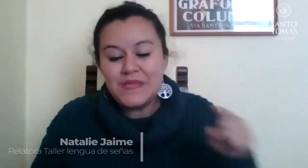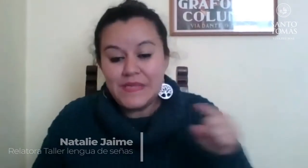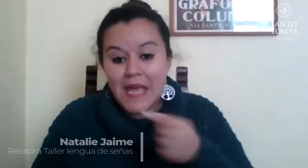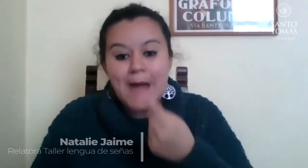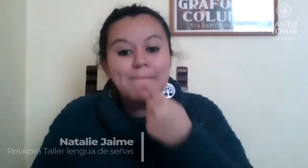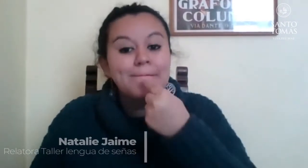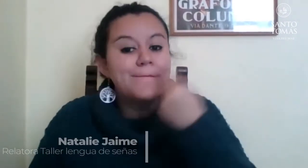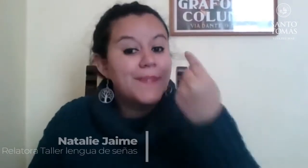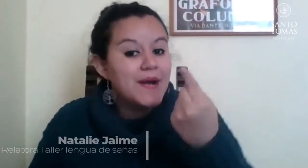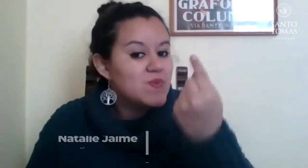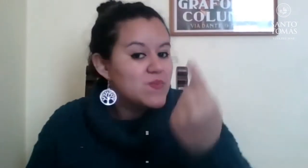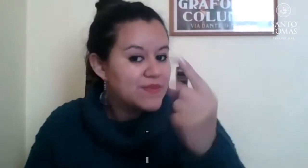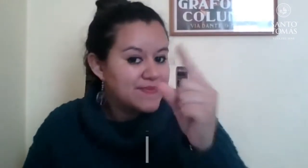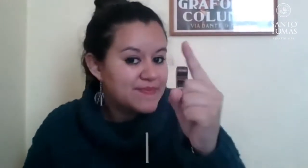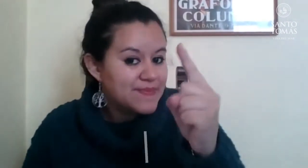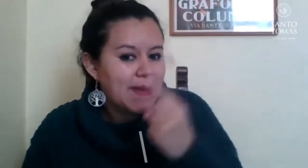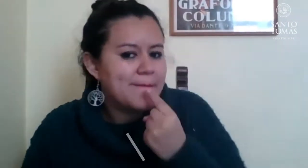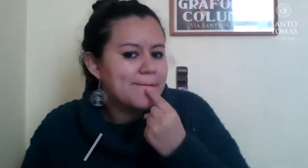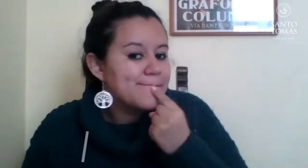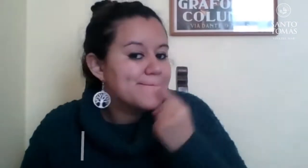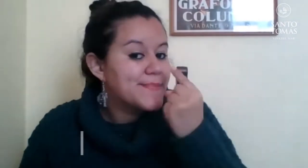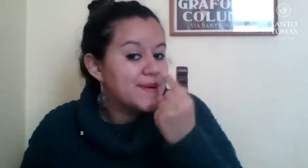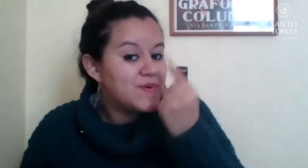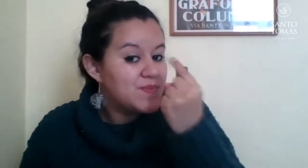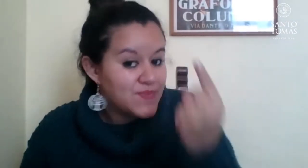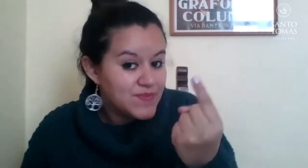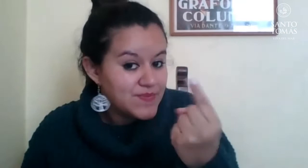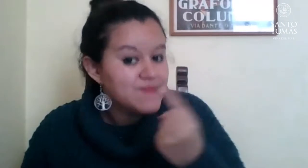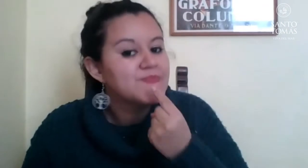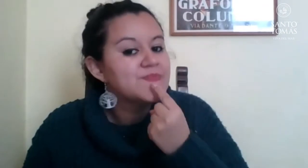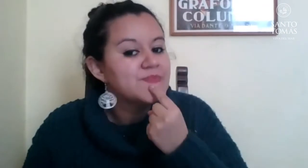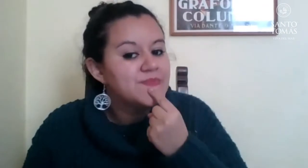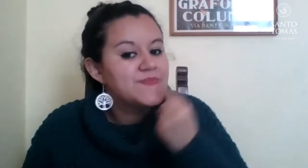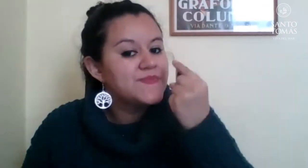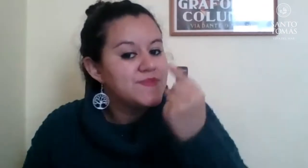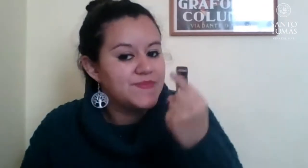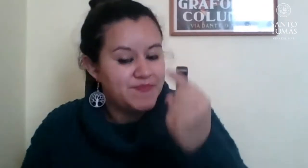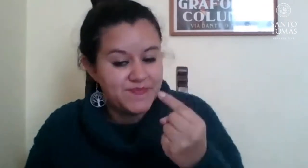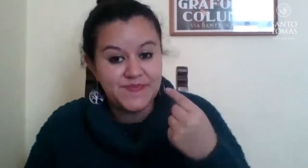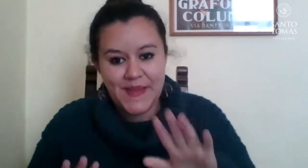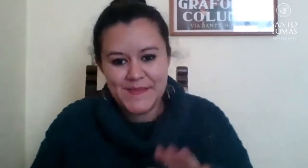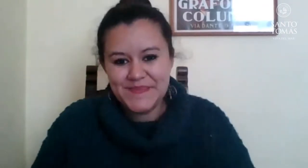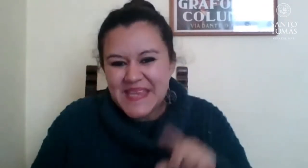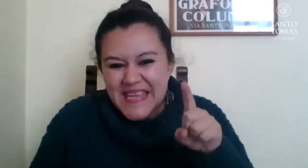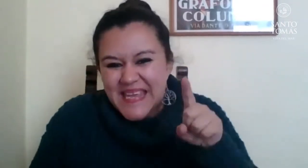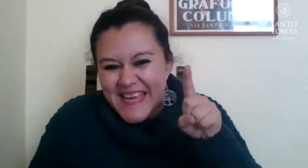comenzar la clase. Las preguntas entonces. Miren cómo realizábamos la seña de pregunta.